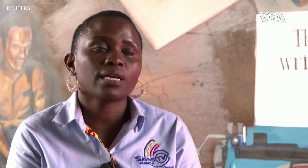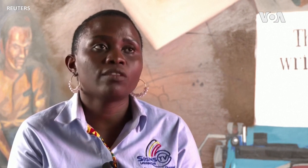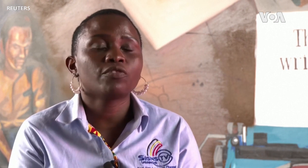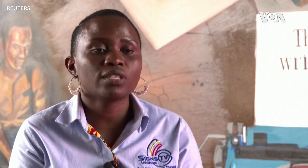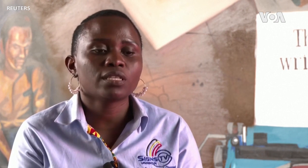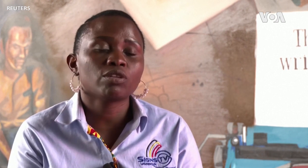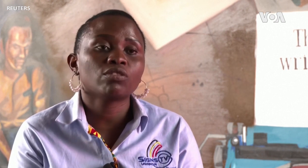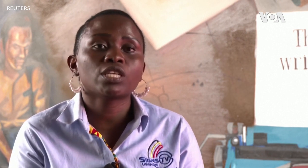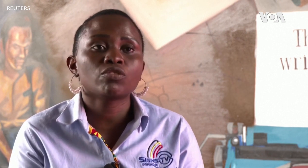'agent a ouvert le feu sur lui.